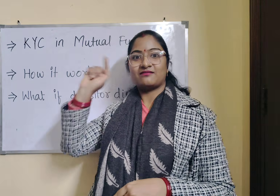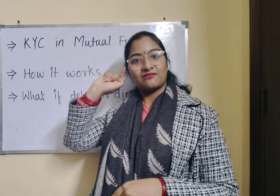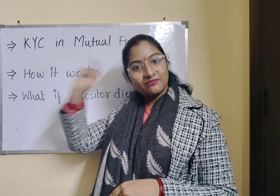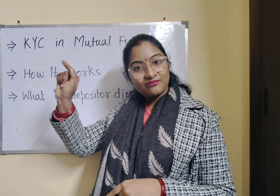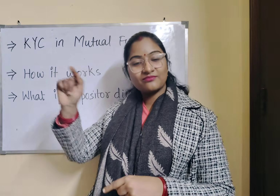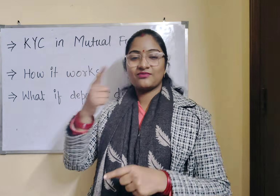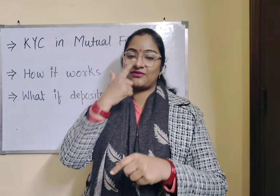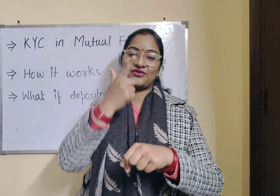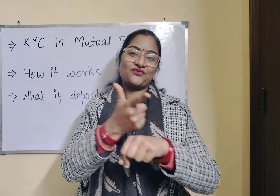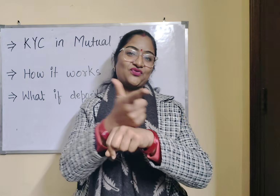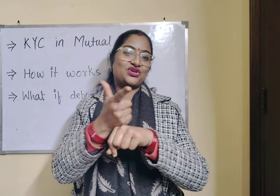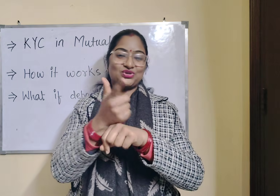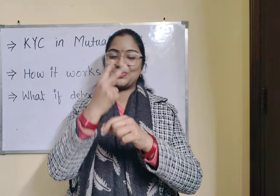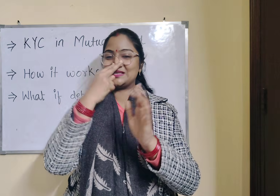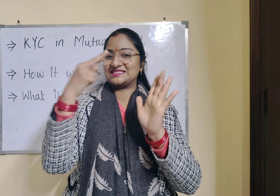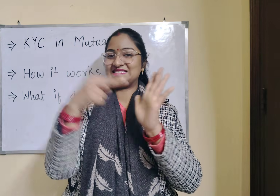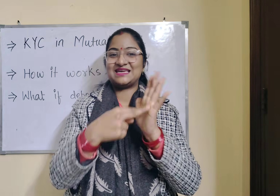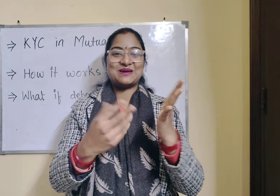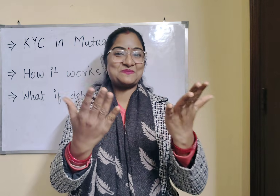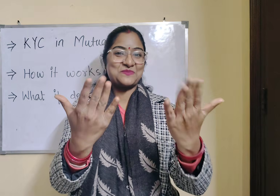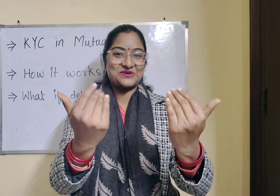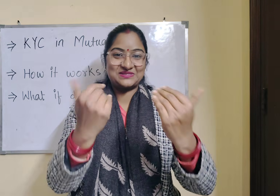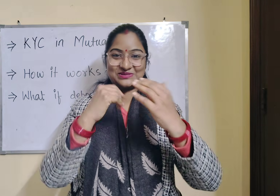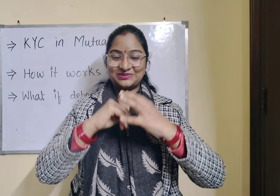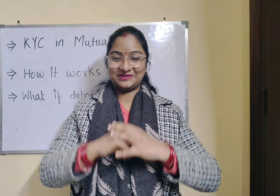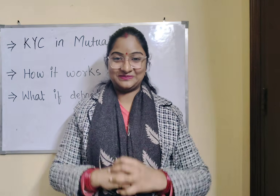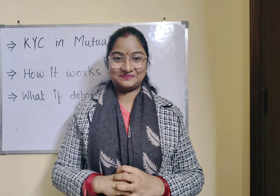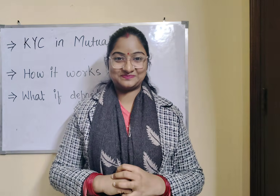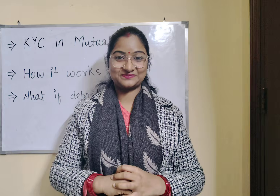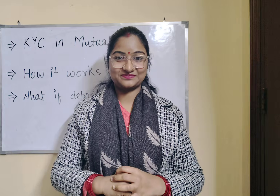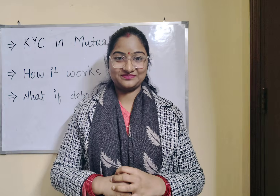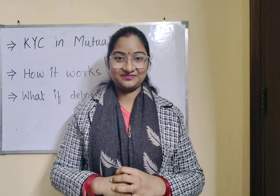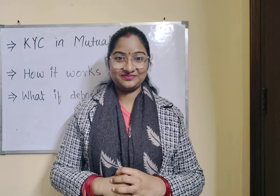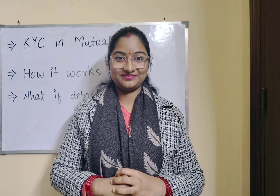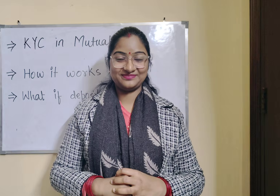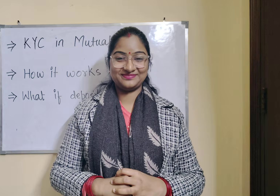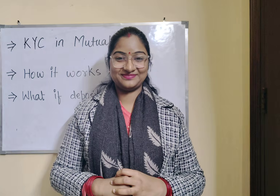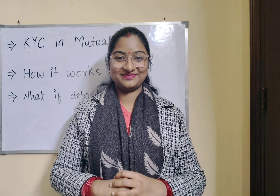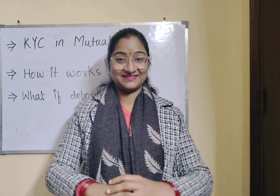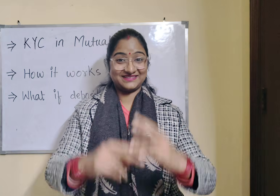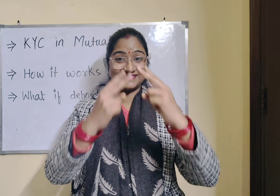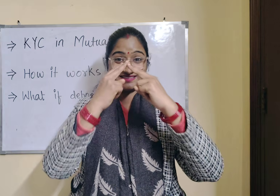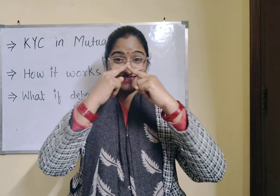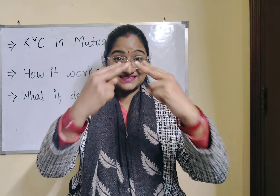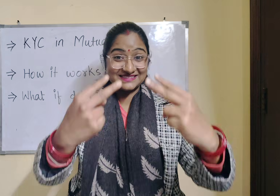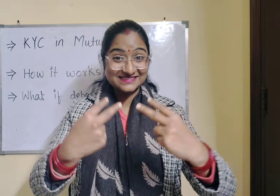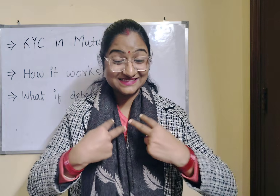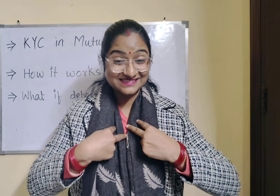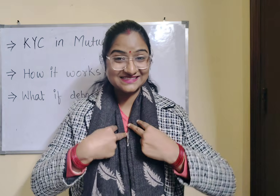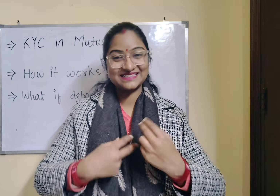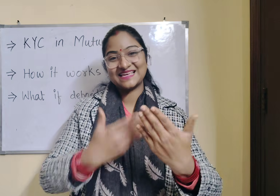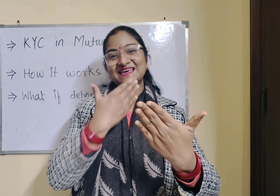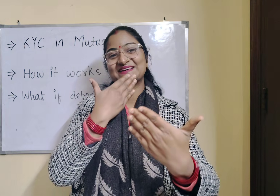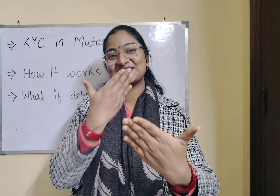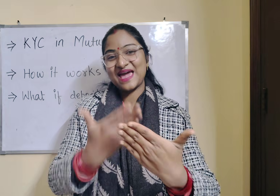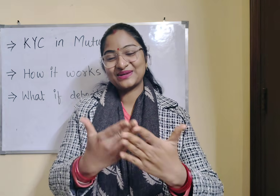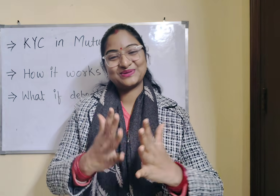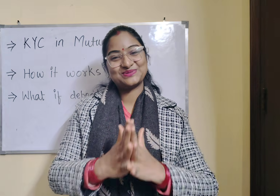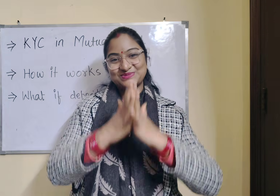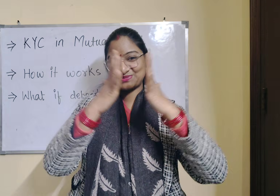तो प्लीज़ ये जो बटन आपको यहाँ पर दिखेगा आप उस पर जा कर के क्लिक करके आप मेरी पुरानी वीडियोस भी देख सकते हैं। मुझे देखने के